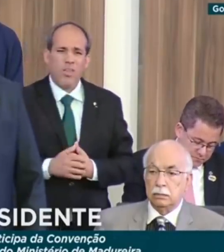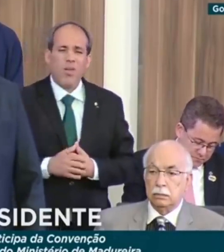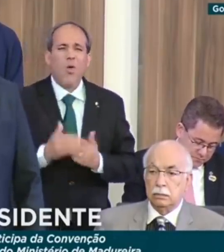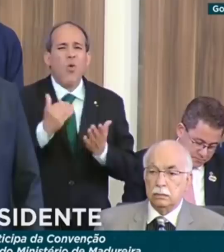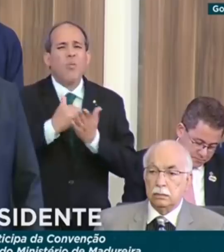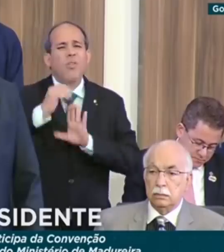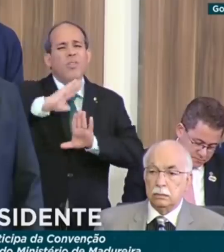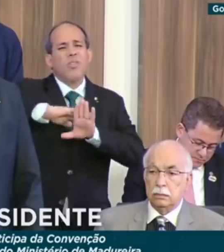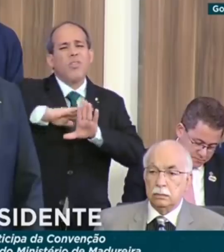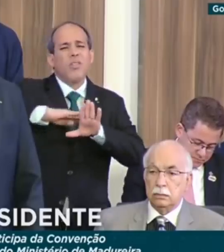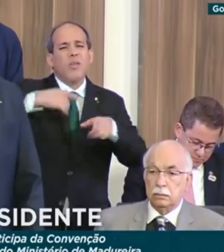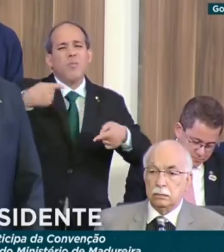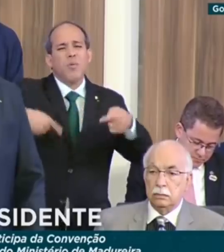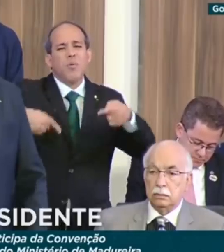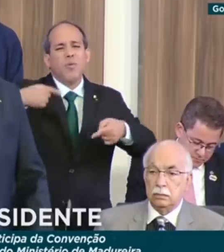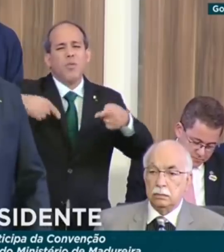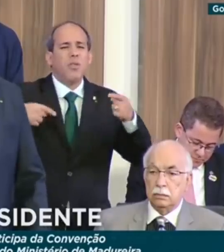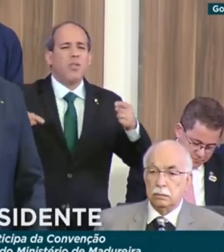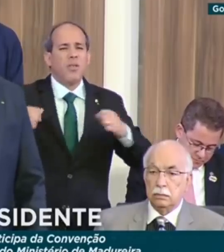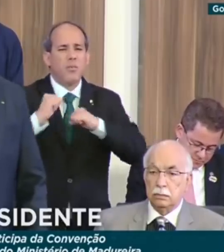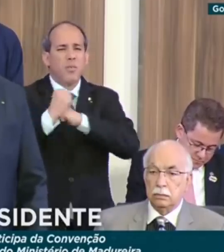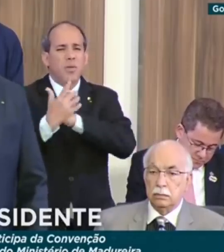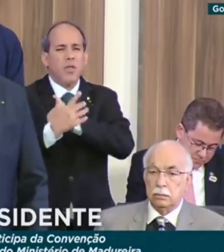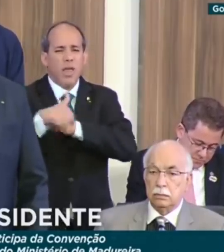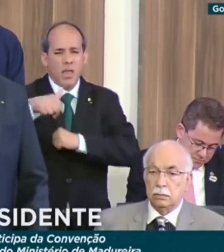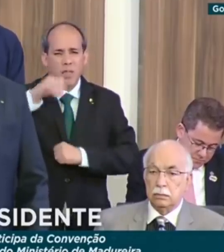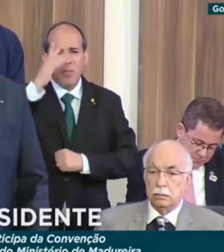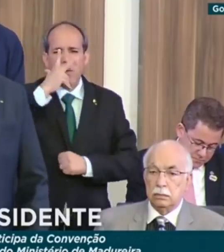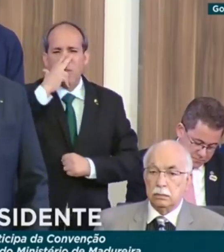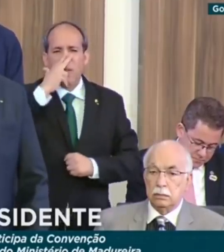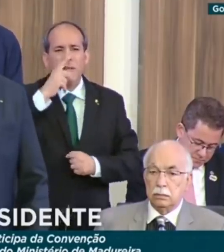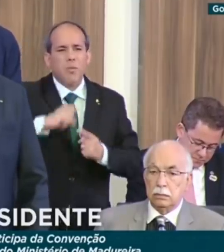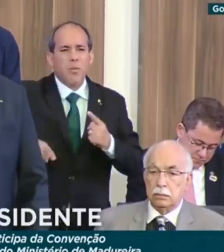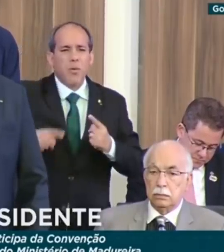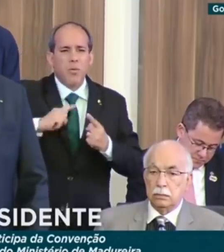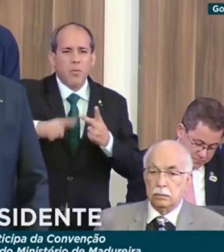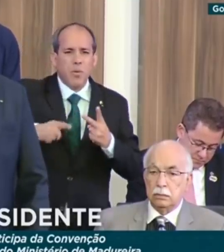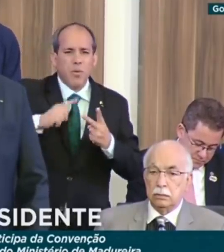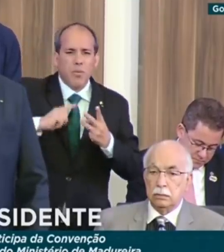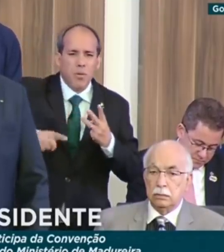Politizaram essa questão no Brasil, virou um tabu.